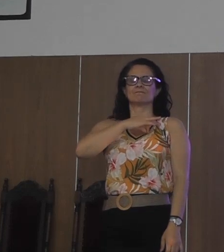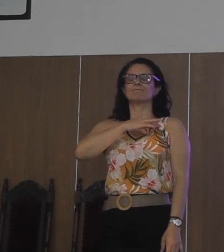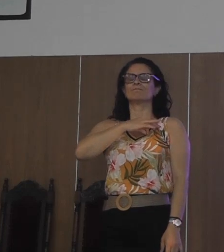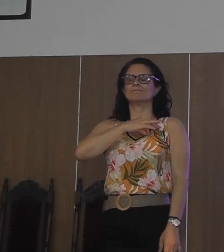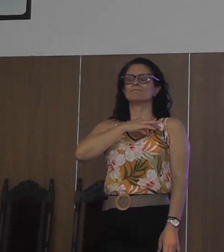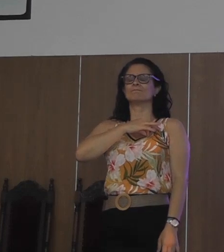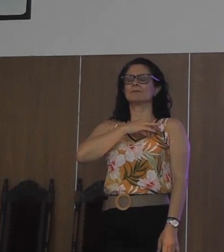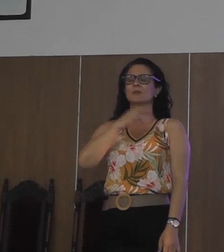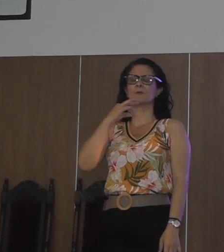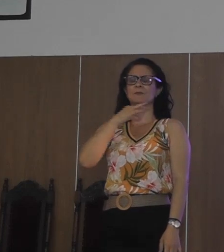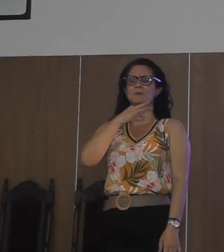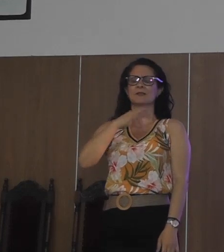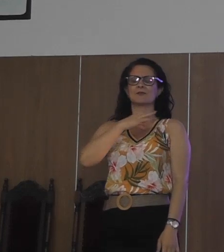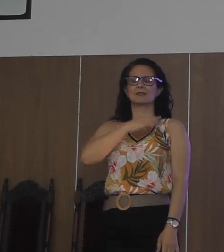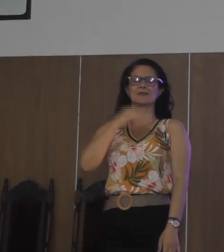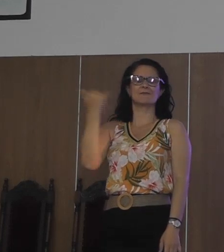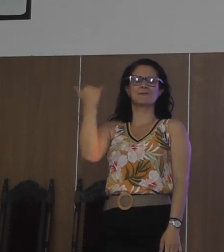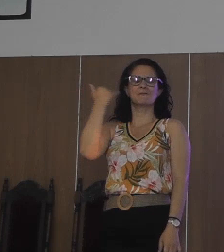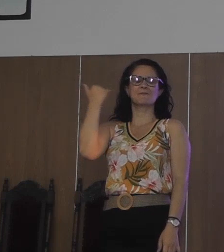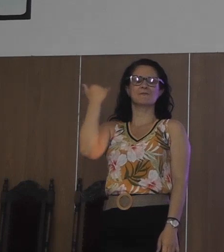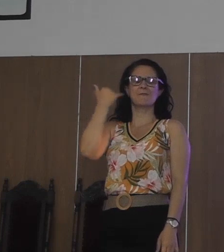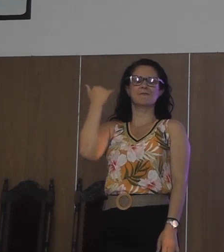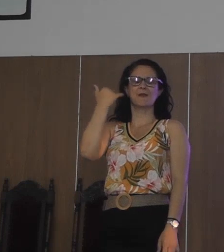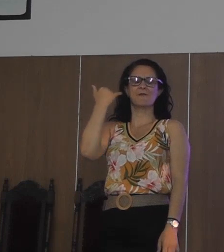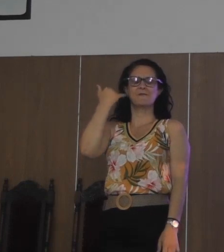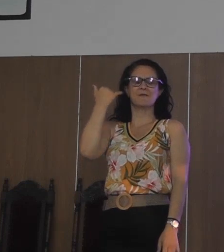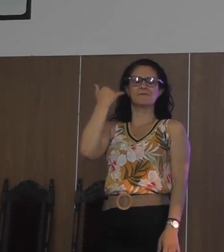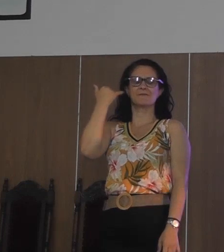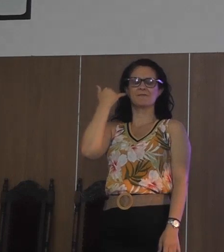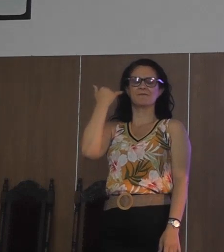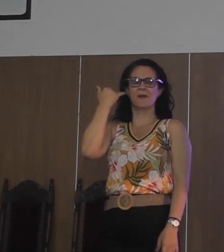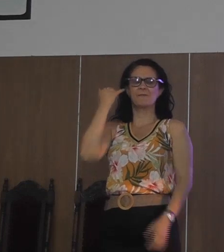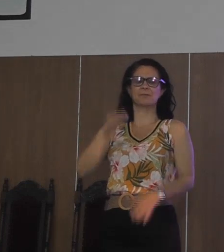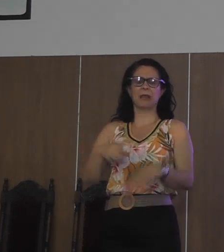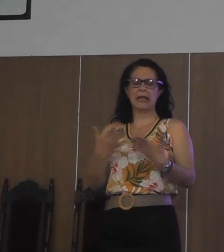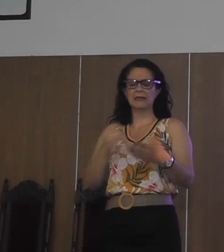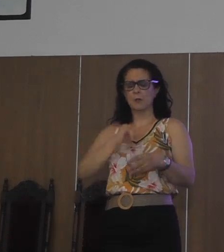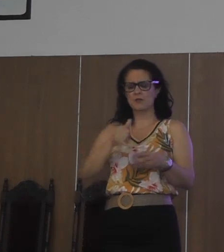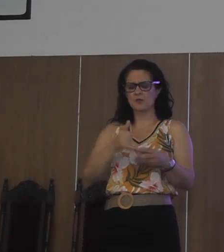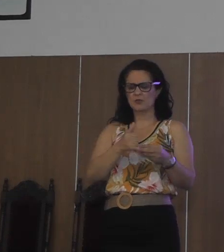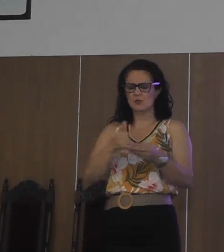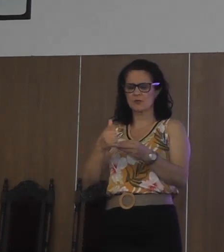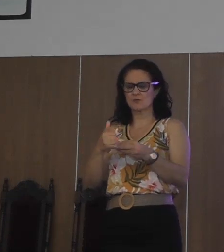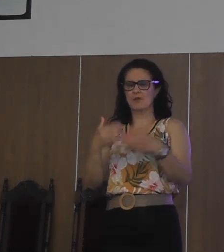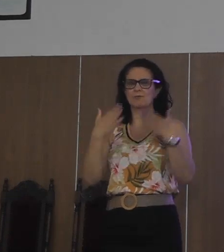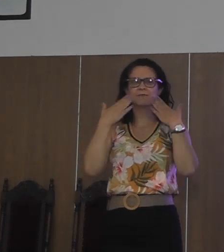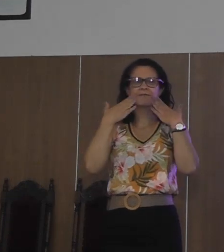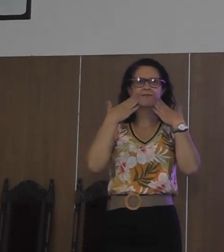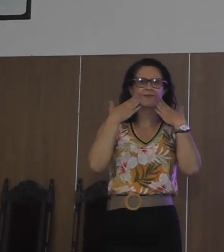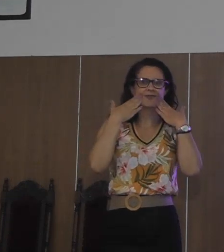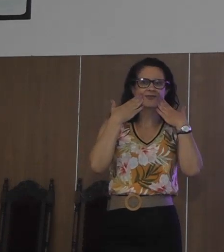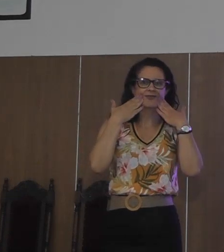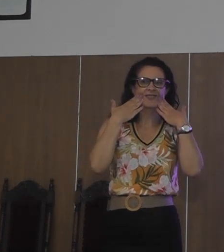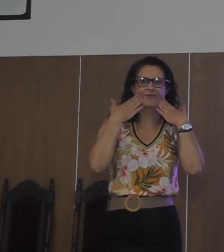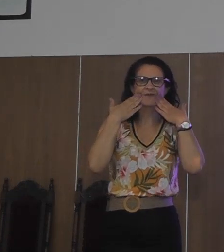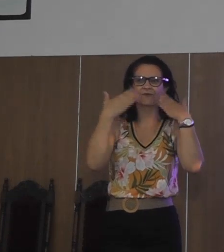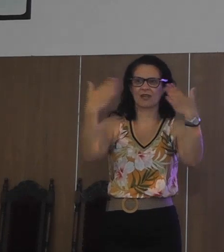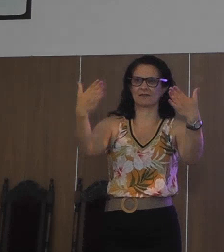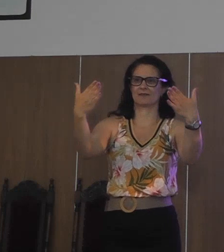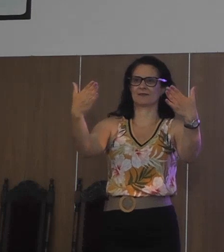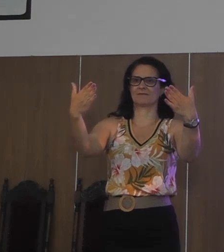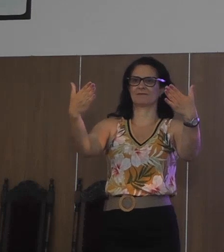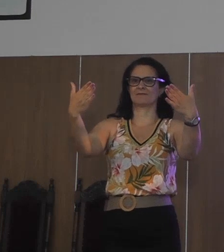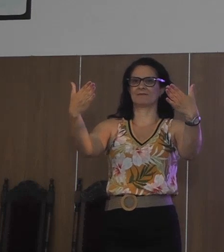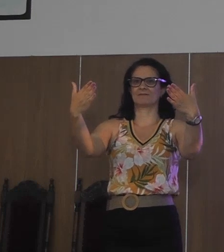as nossas vidas. Agora Josué está de frente, irmão, não está de lado, não está recuado. Josué está de